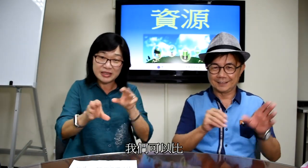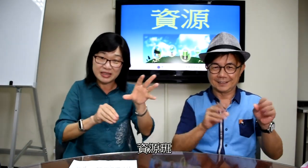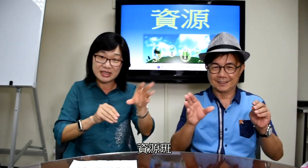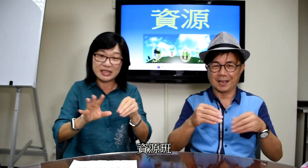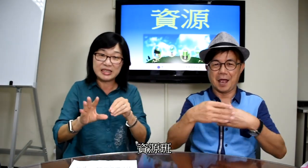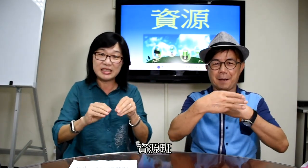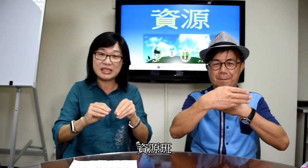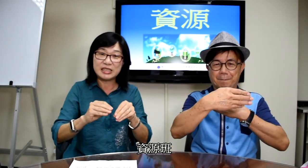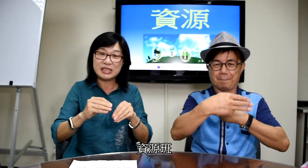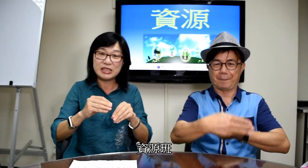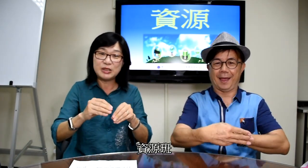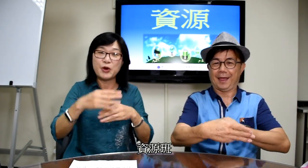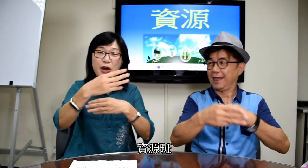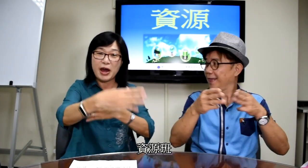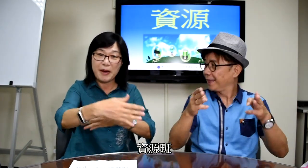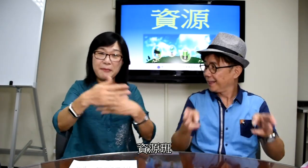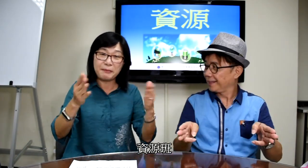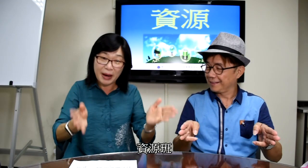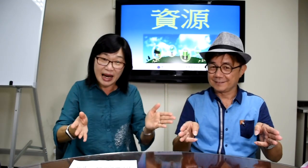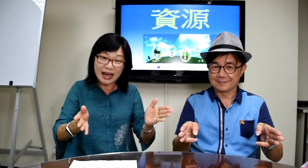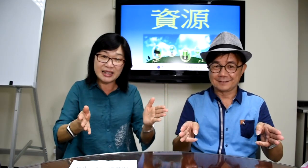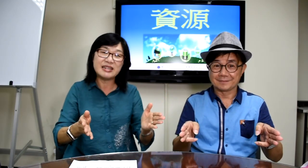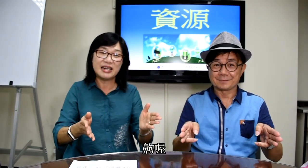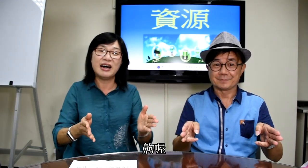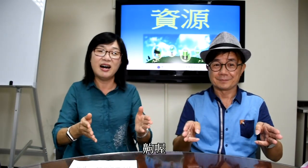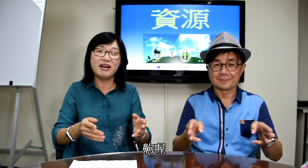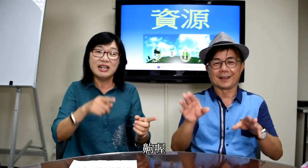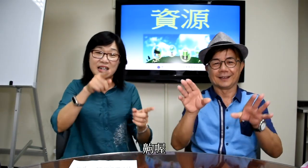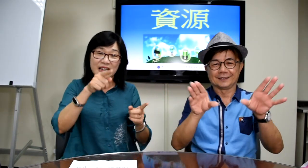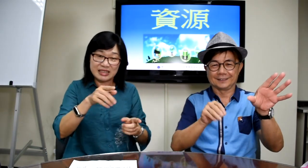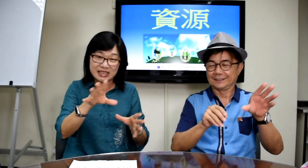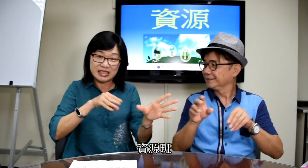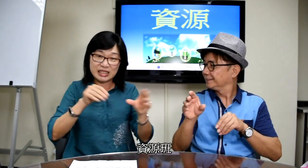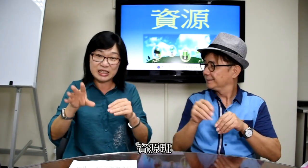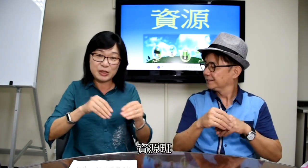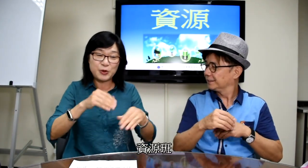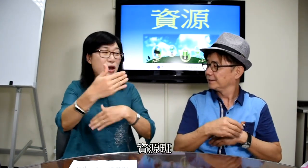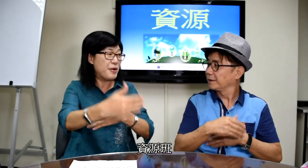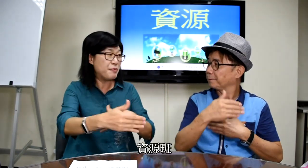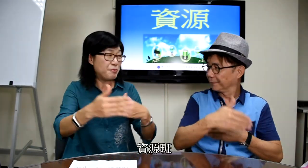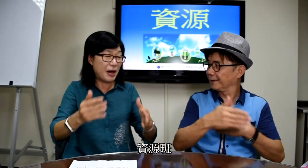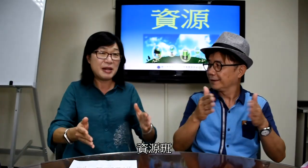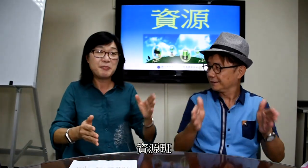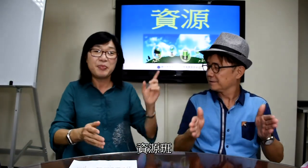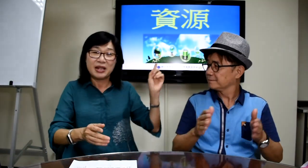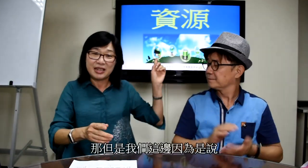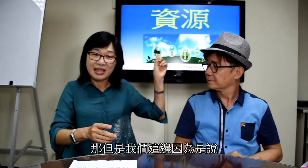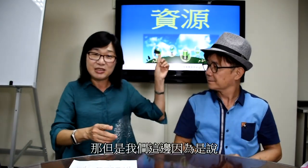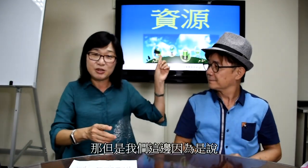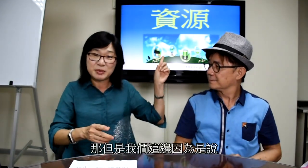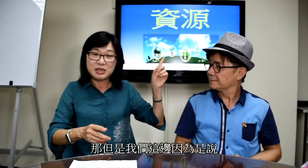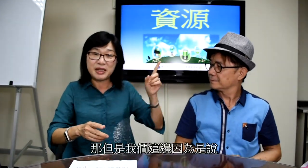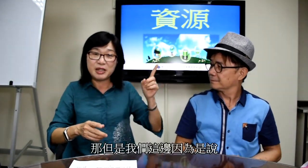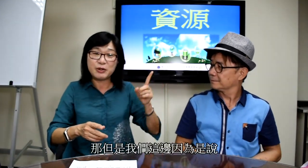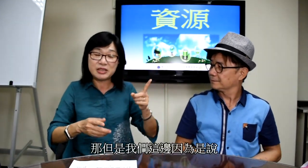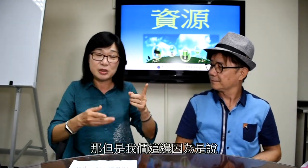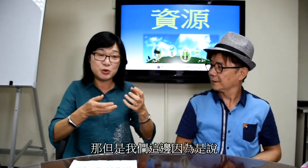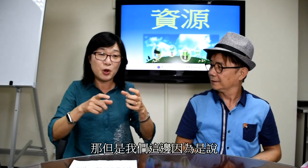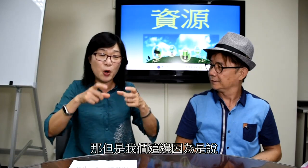资源班，资源班。那但是我们这边因为是说